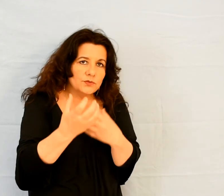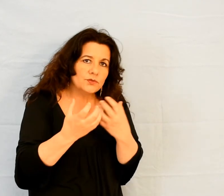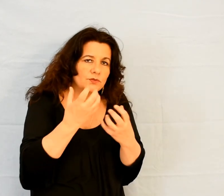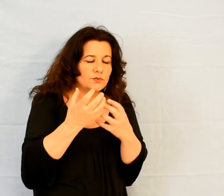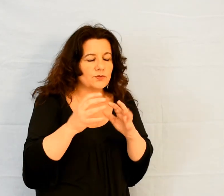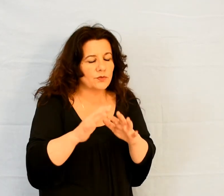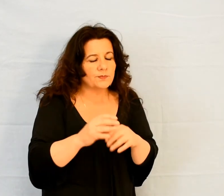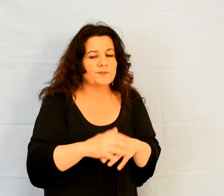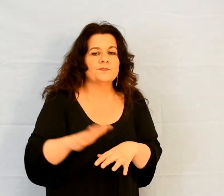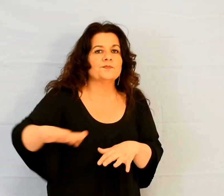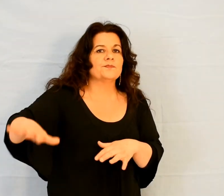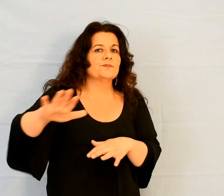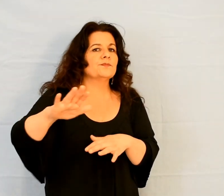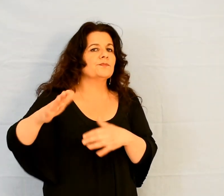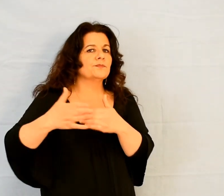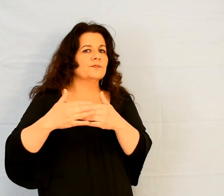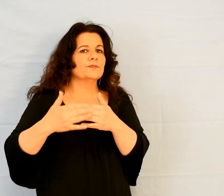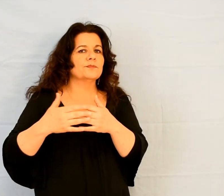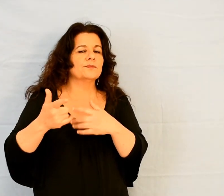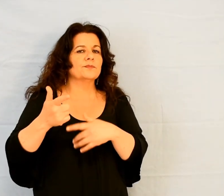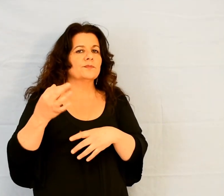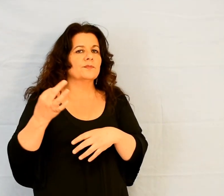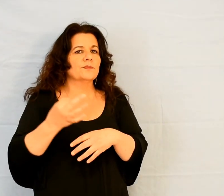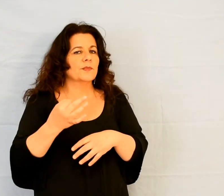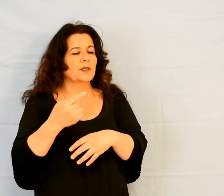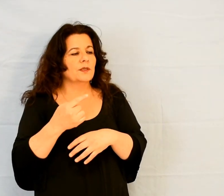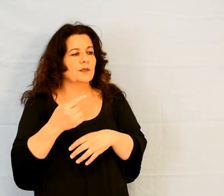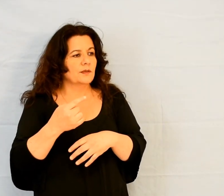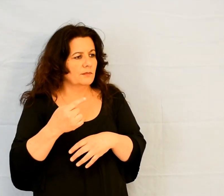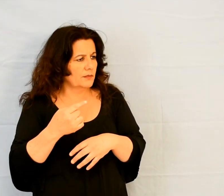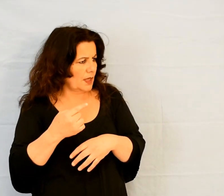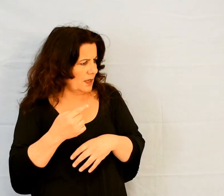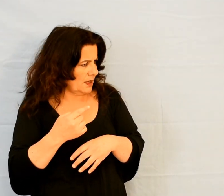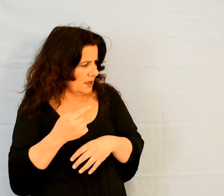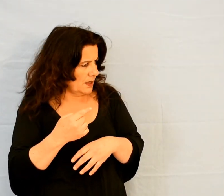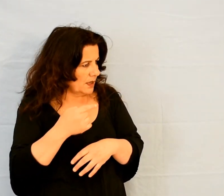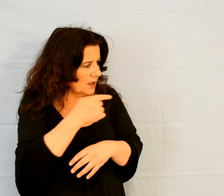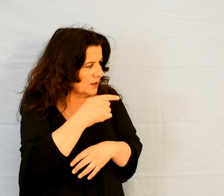On lui dit, « N'es-tu pas, toi aussi, l'un de ses disciples ?»